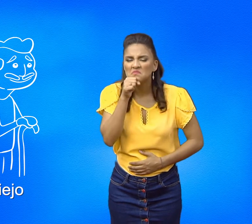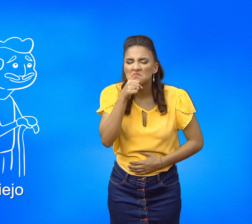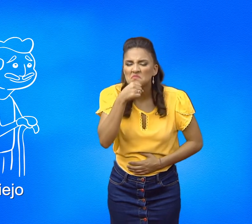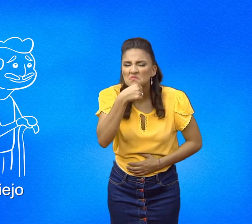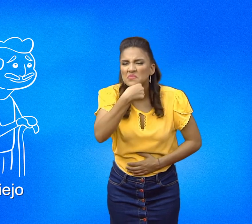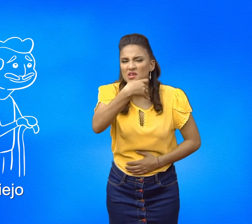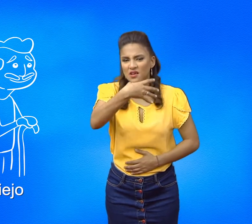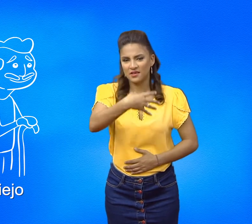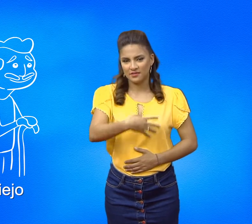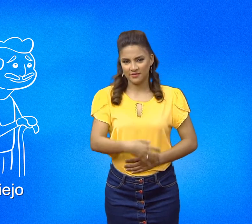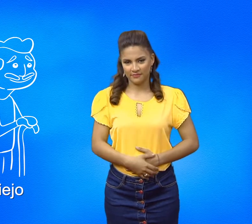viejo